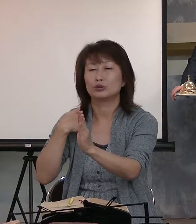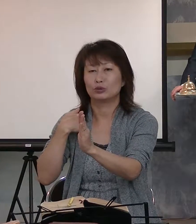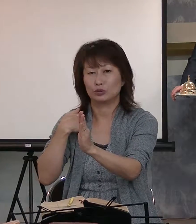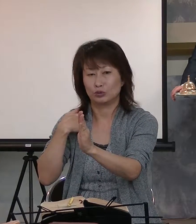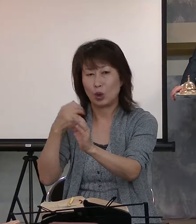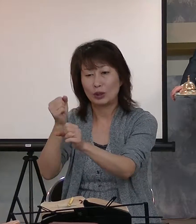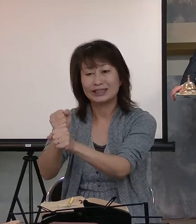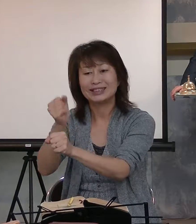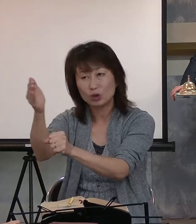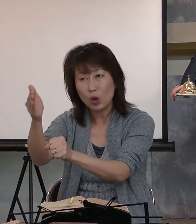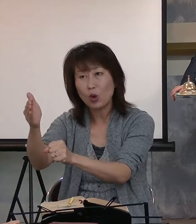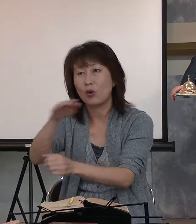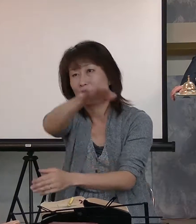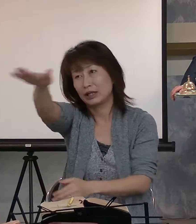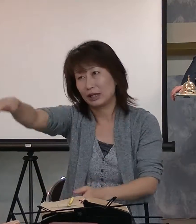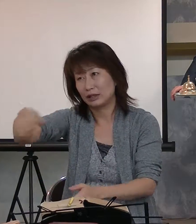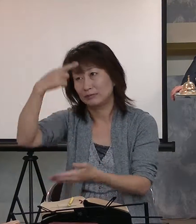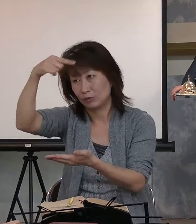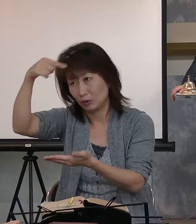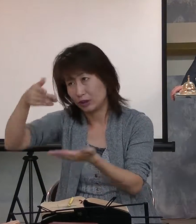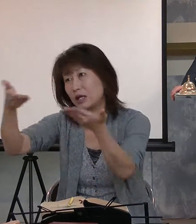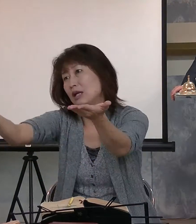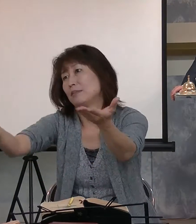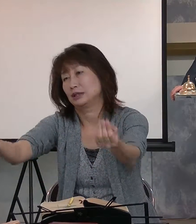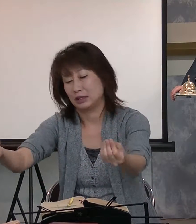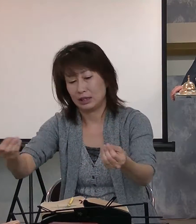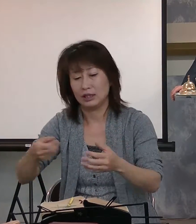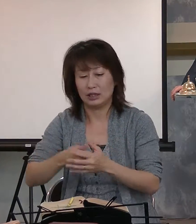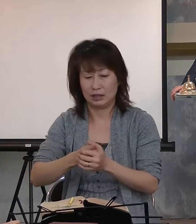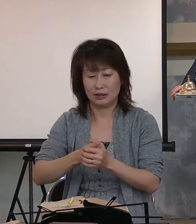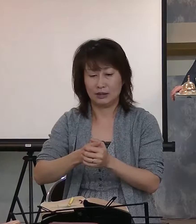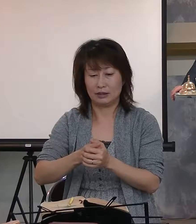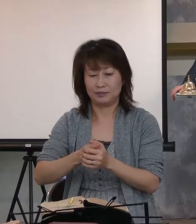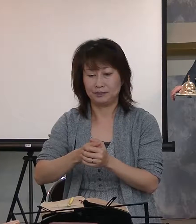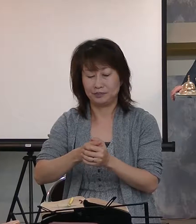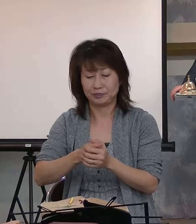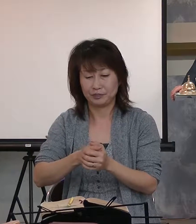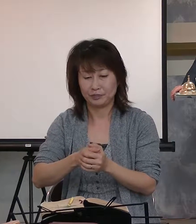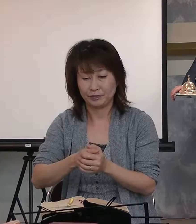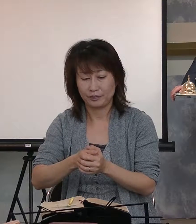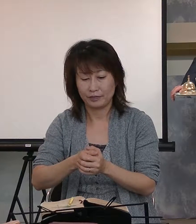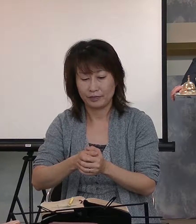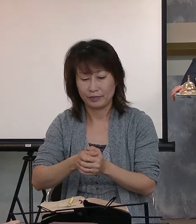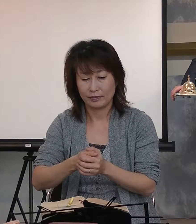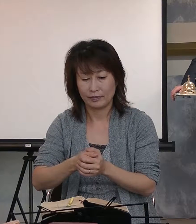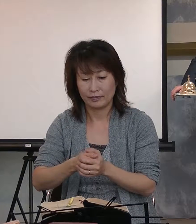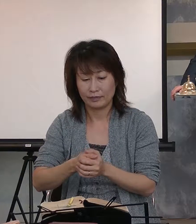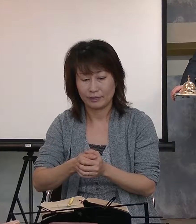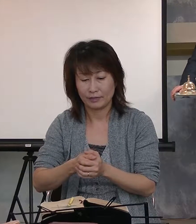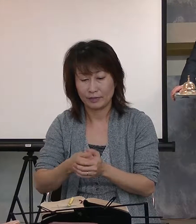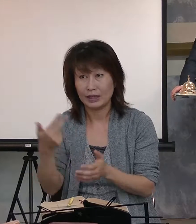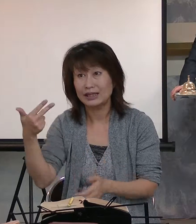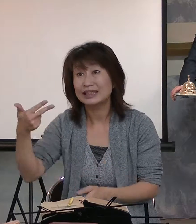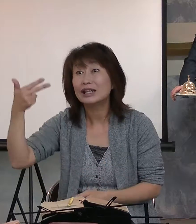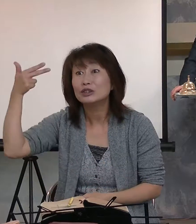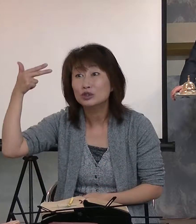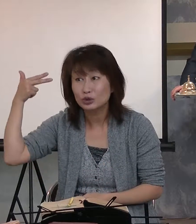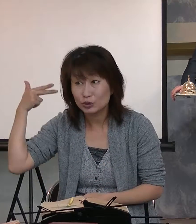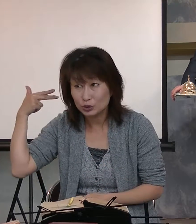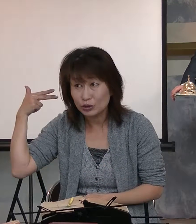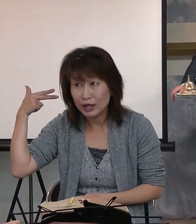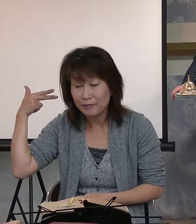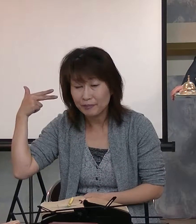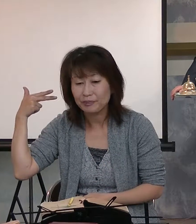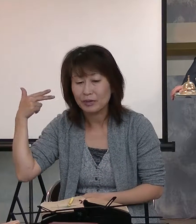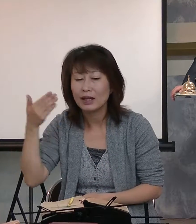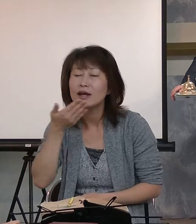まいりました。その中で先週大切な律法